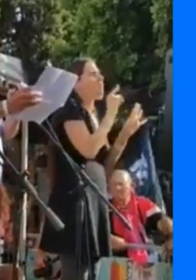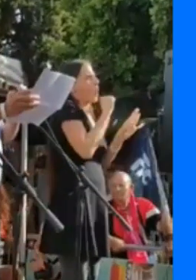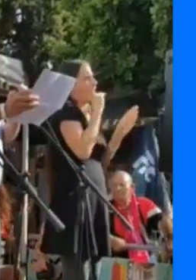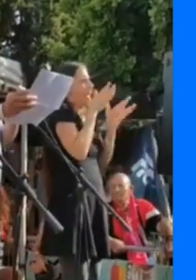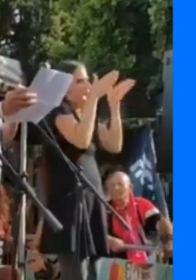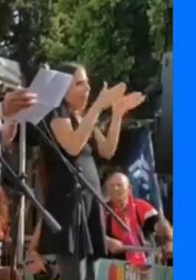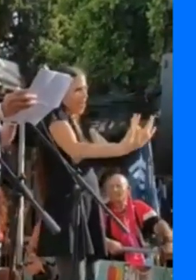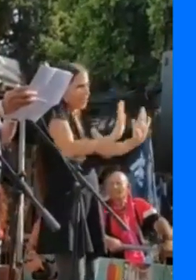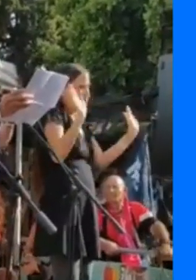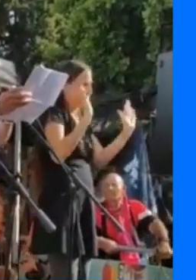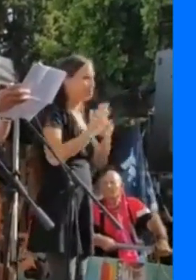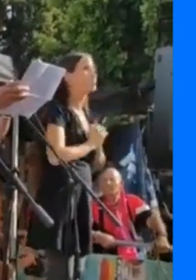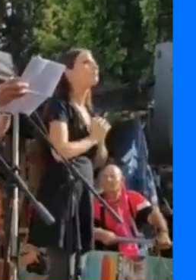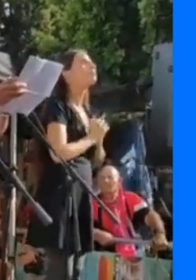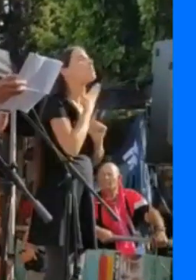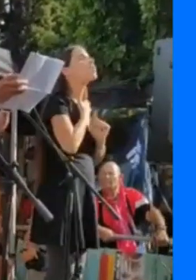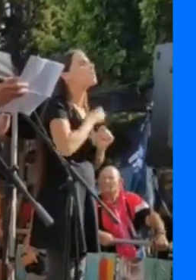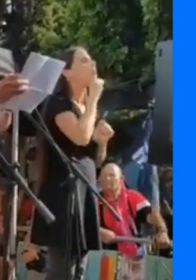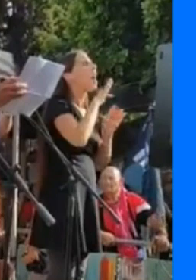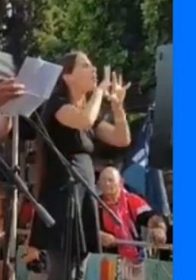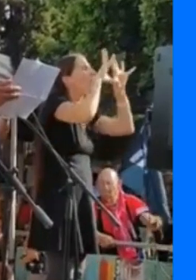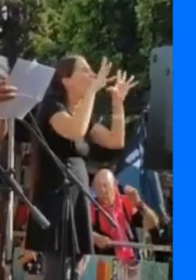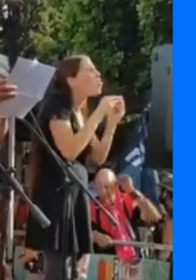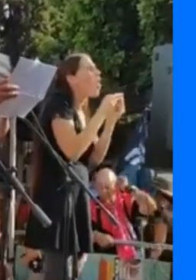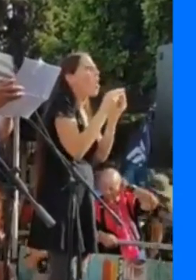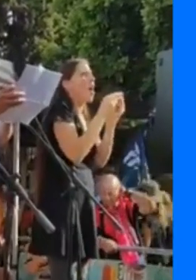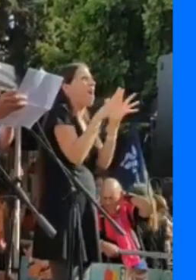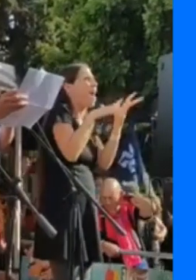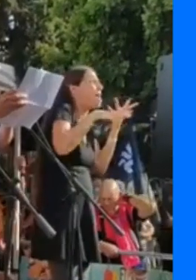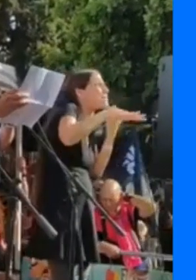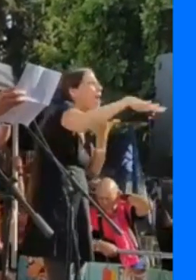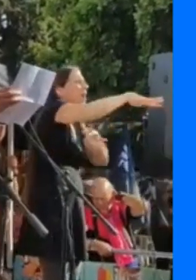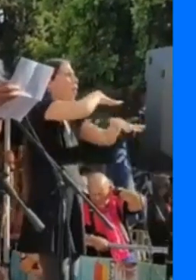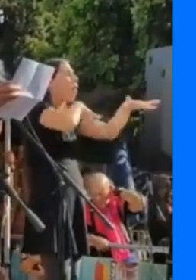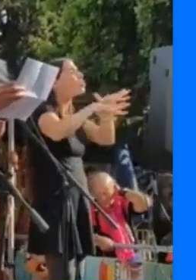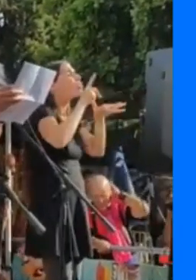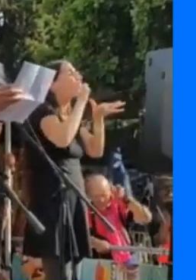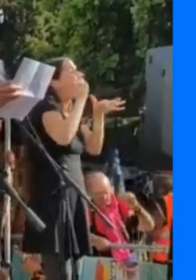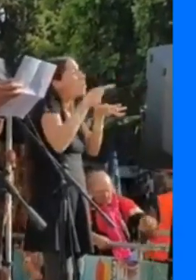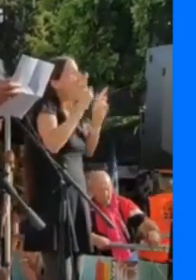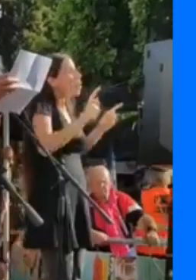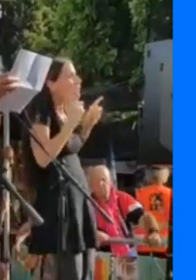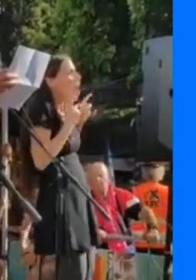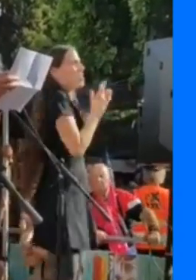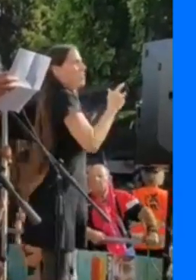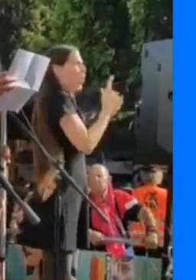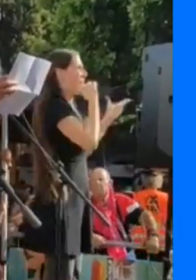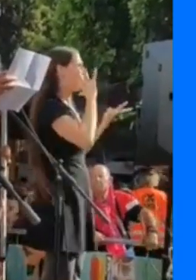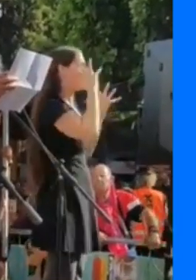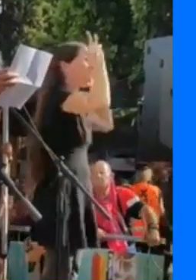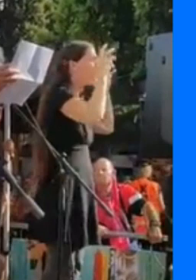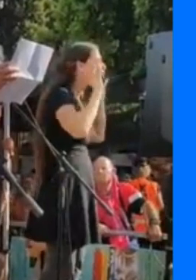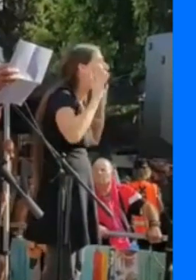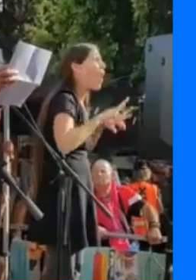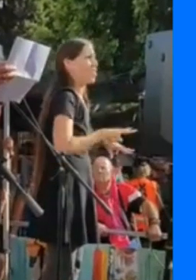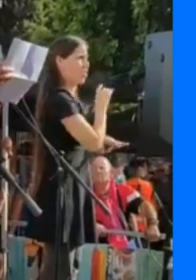רוצה לדבר, אלא על כל המערכות שהיו אמורות לעצור בעד ההשתוללות